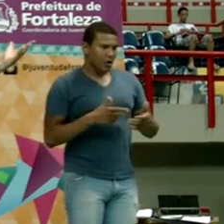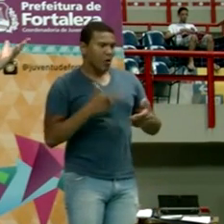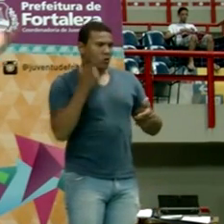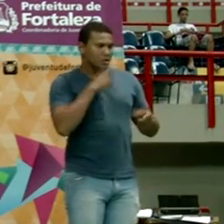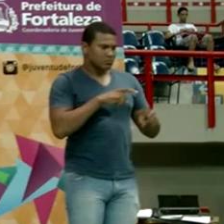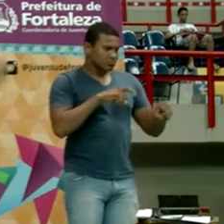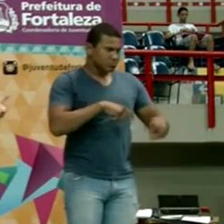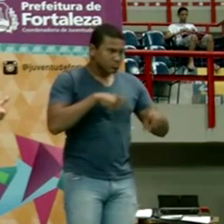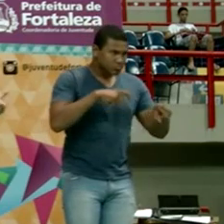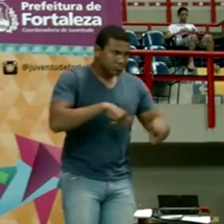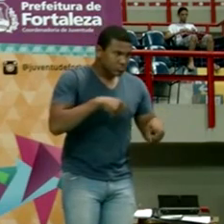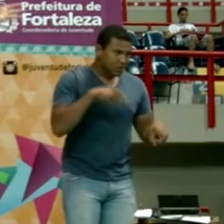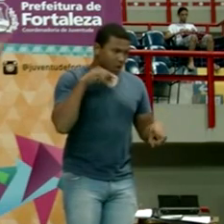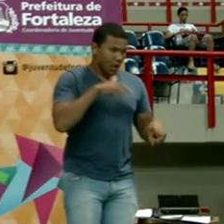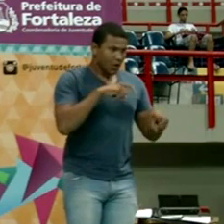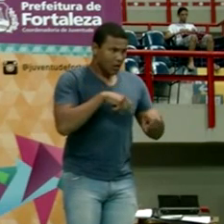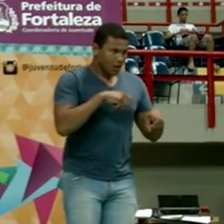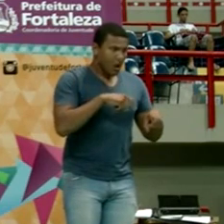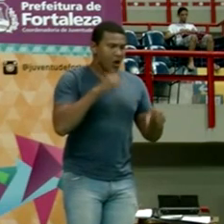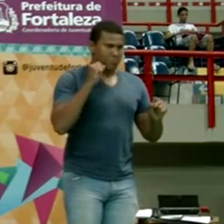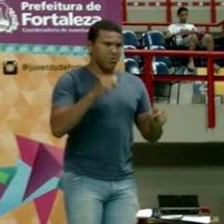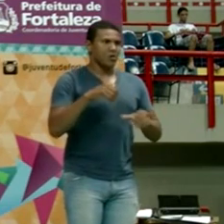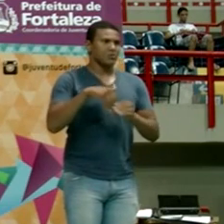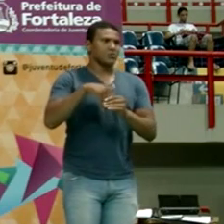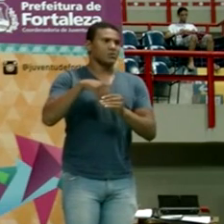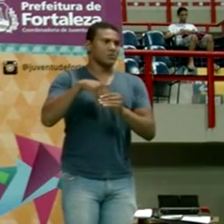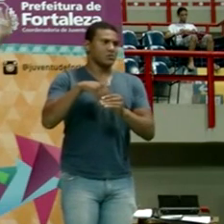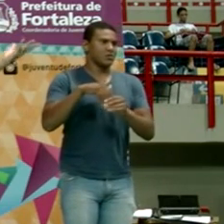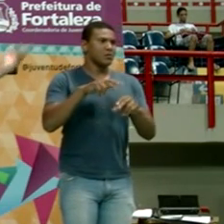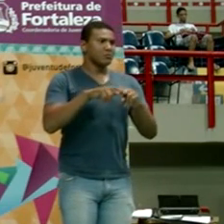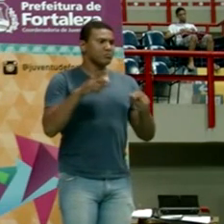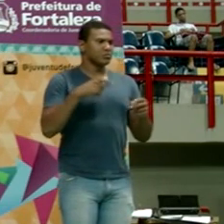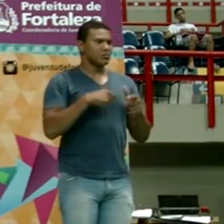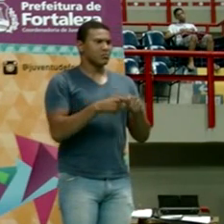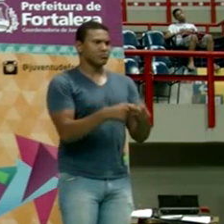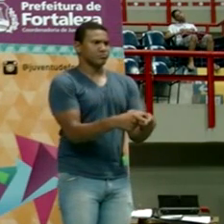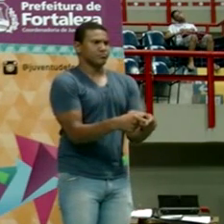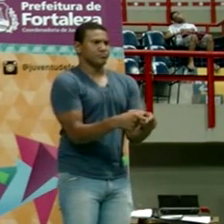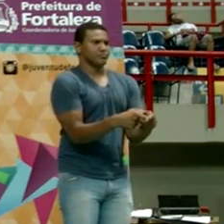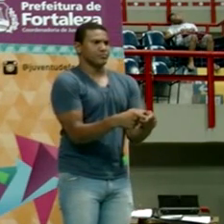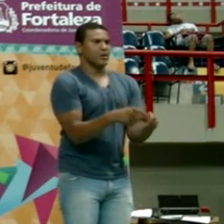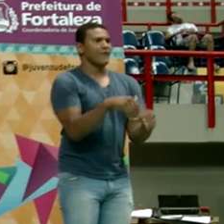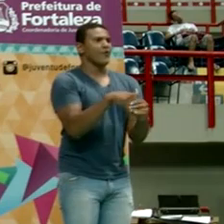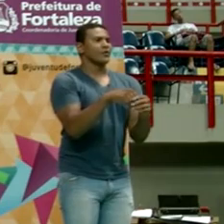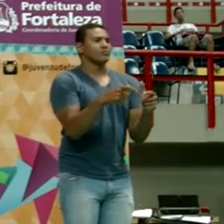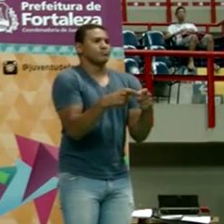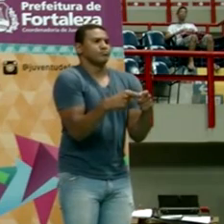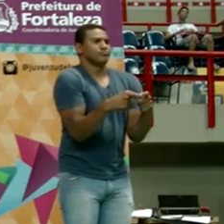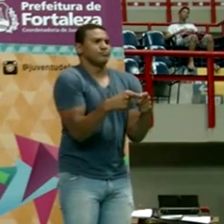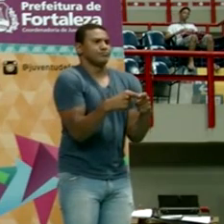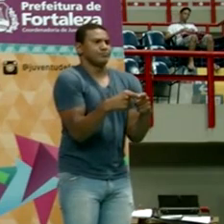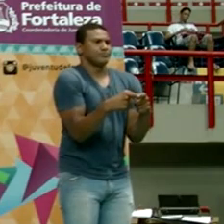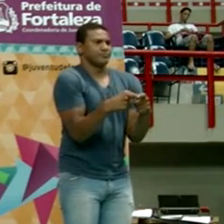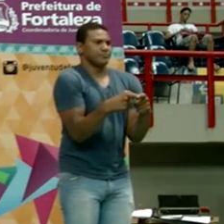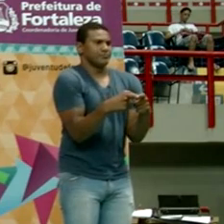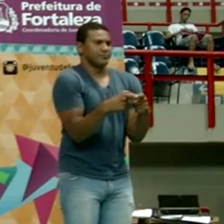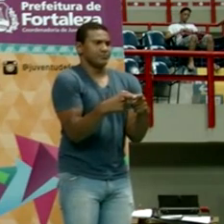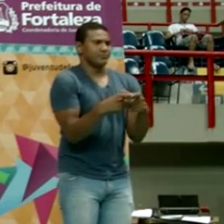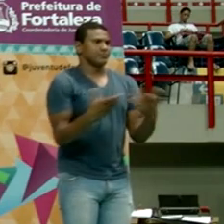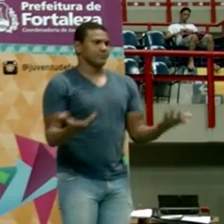produção agrícola daquele fazendeiro, é que ele podia votar. Então era uma minoria que votava. Muito